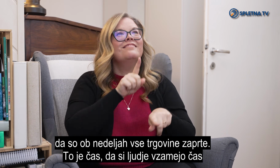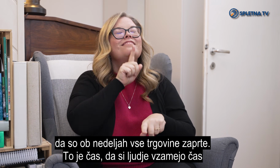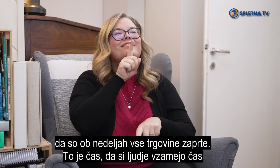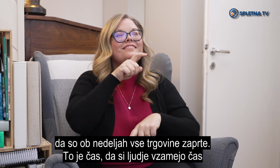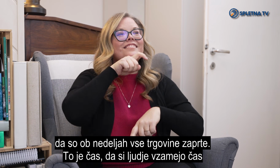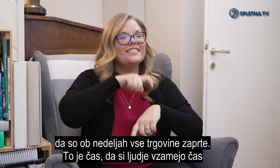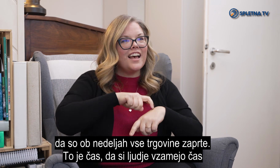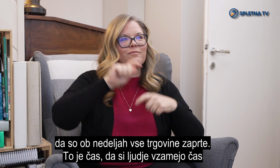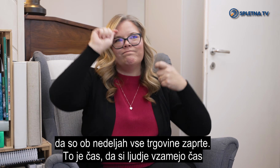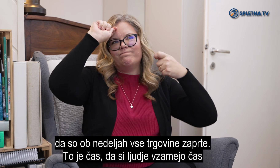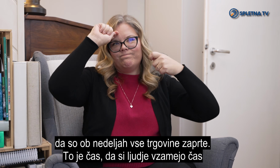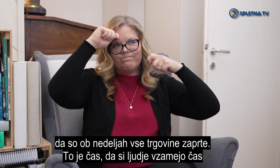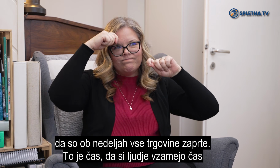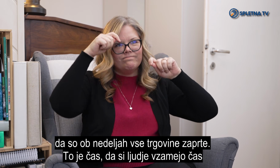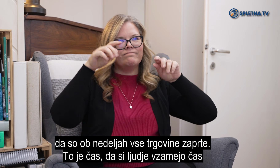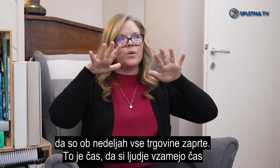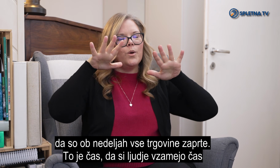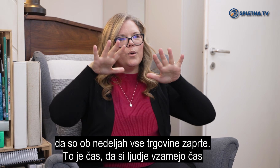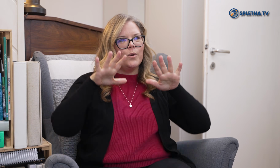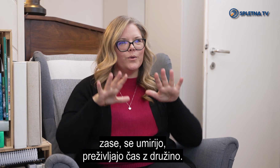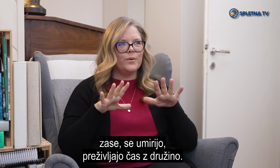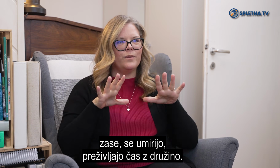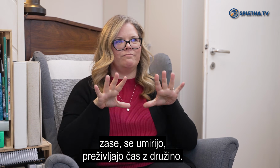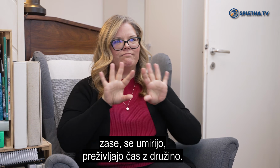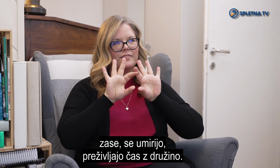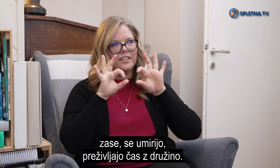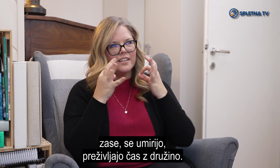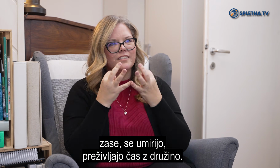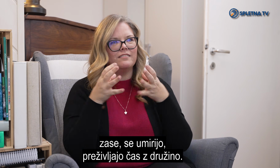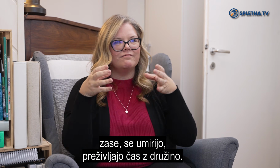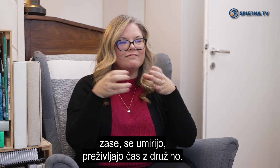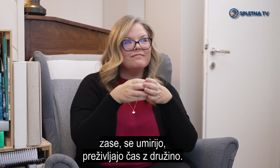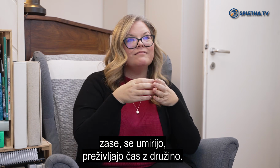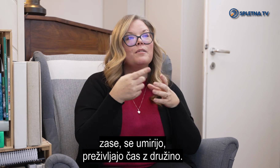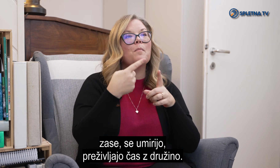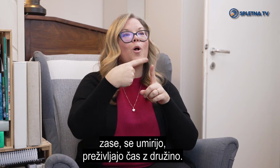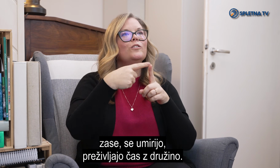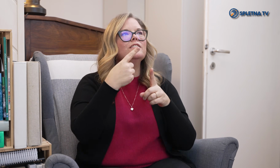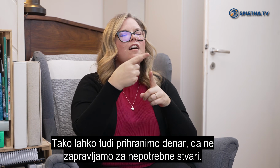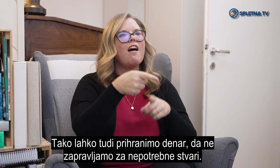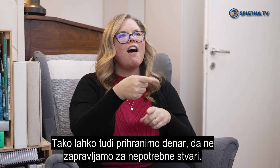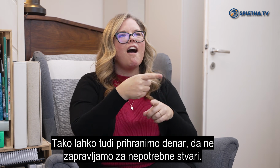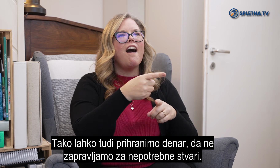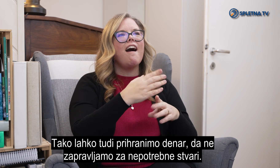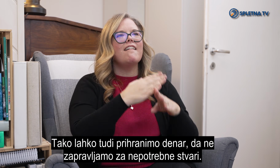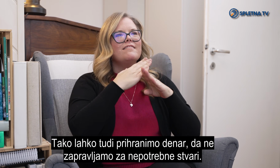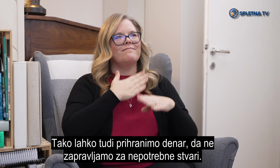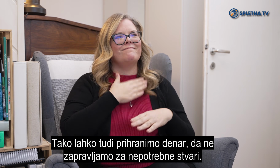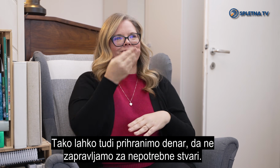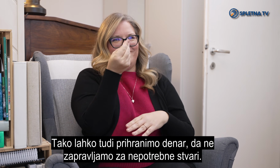To je čas, da si ljudje vzamejo čas zase, se umirijo, preživljajo čas z družino. Tako lahko tudi prihranimo denar,